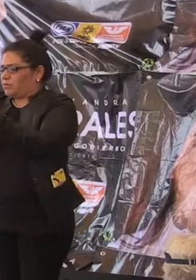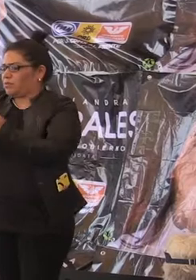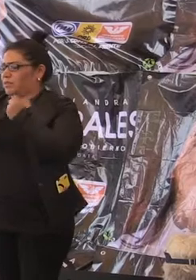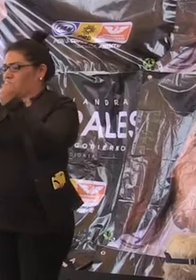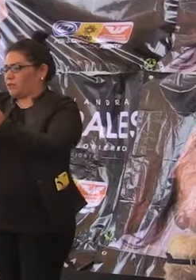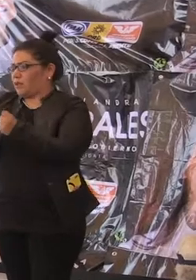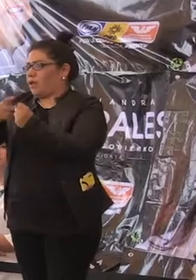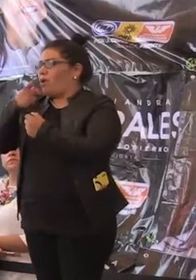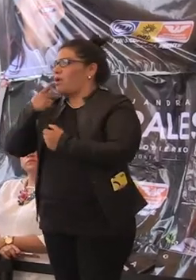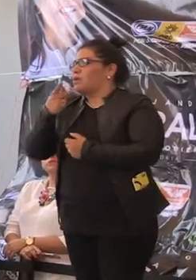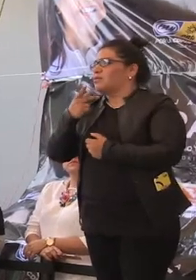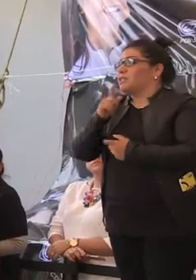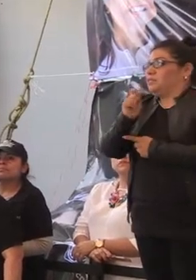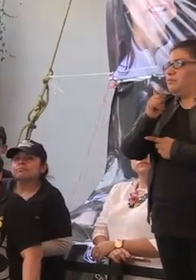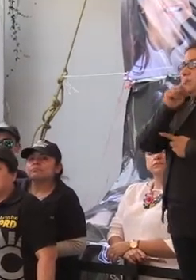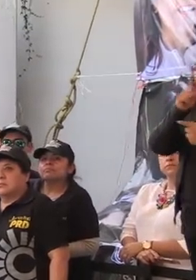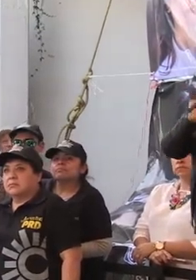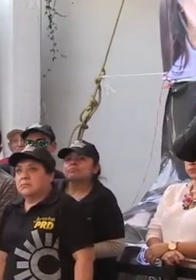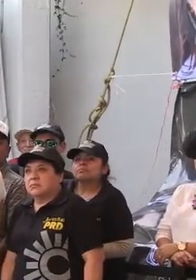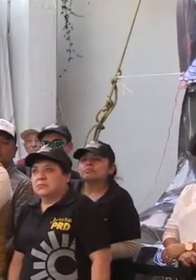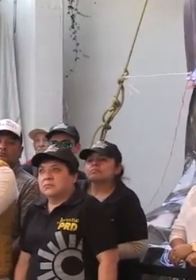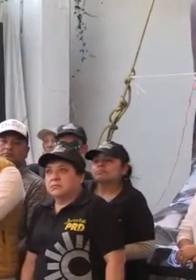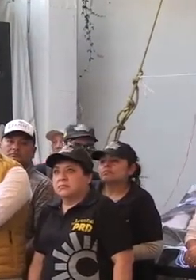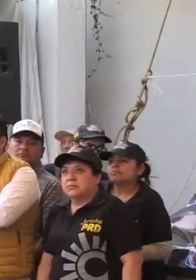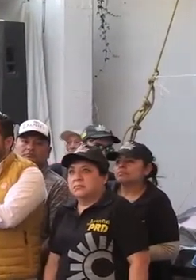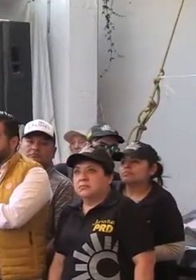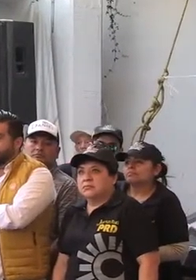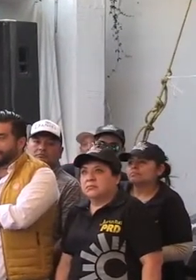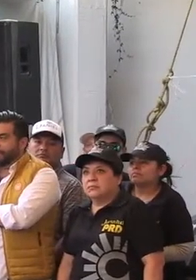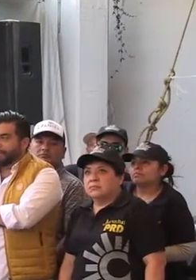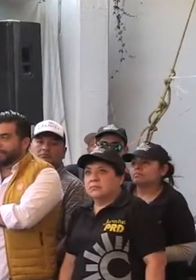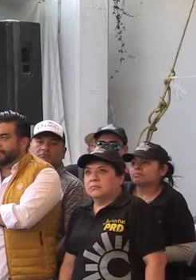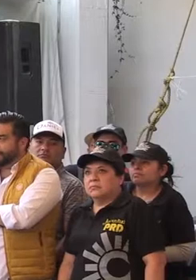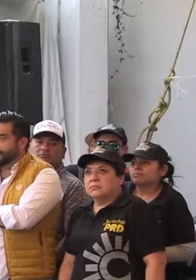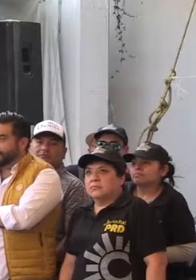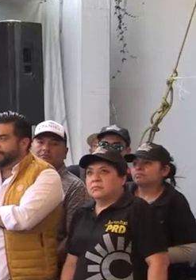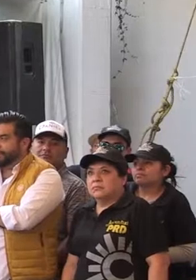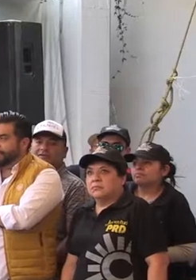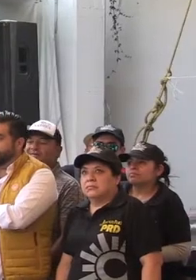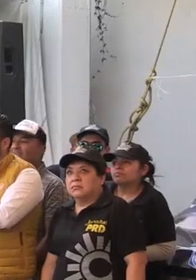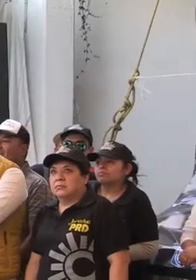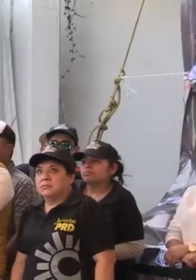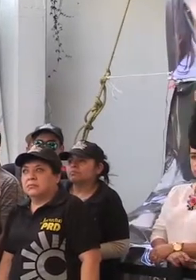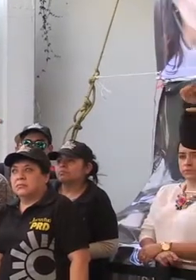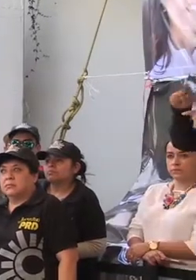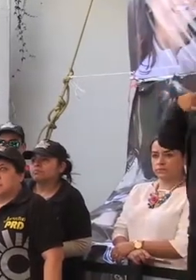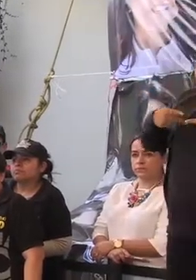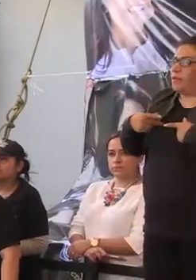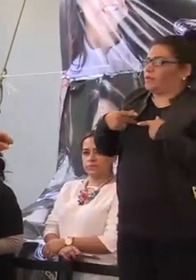Xochimilco, la gente dice, es donde está el delegado que corren a patadas cuando va a ver a la gente. ¿No es